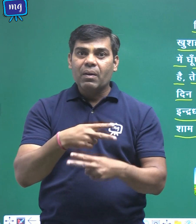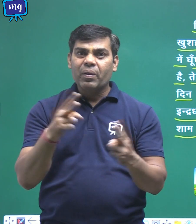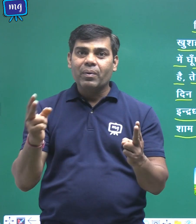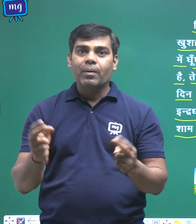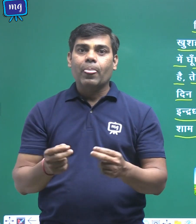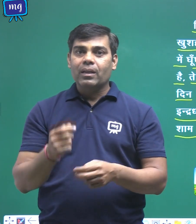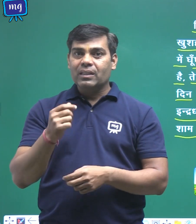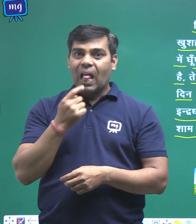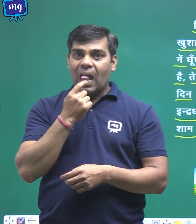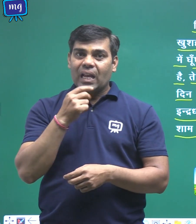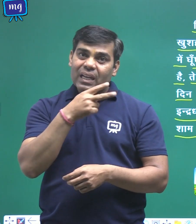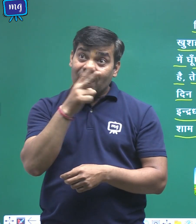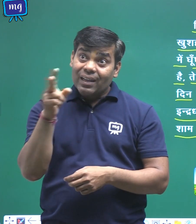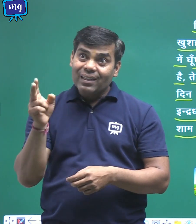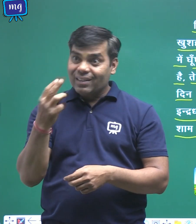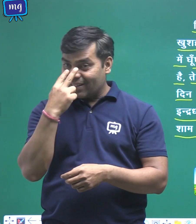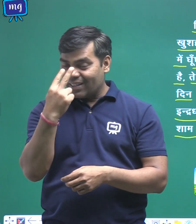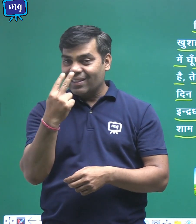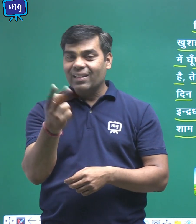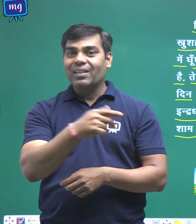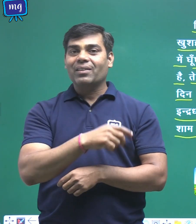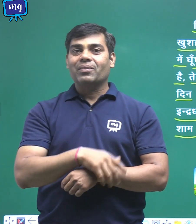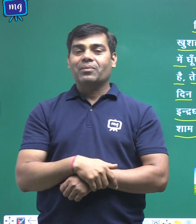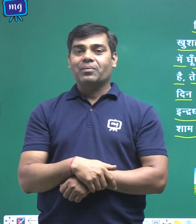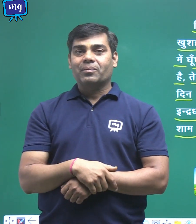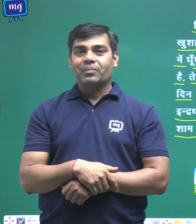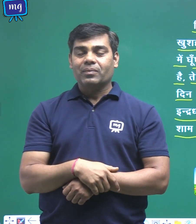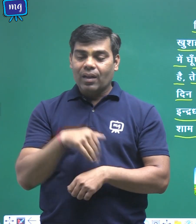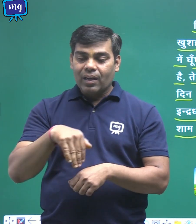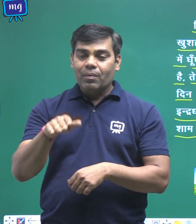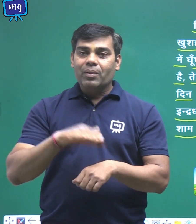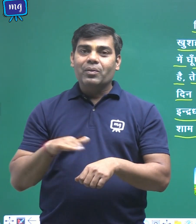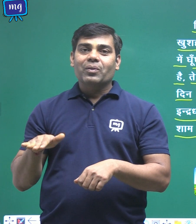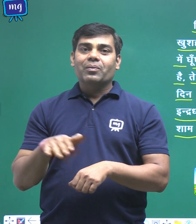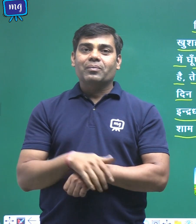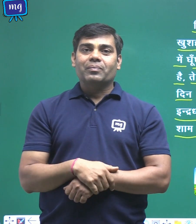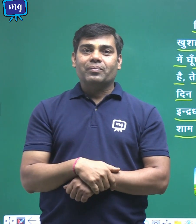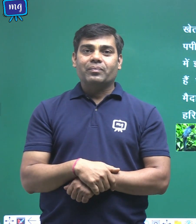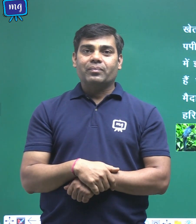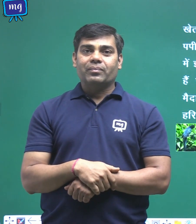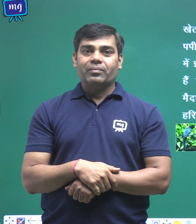लाल ही दिखाई देती है। आगे बढ़े बच्चों।